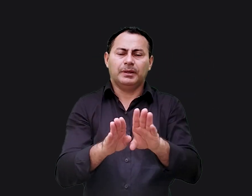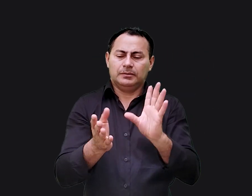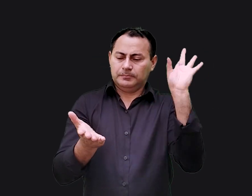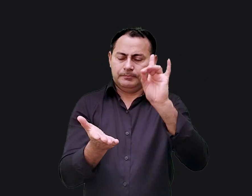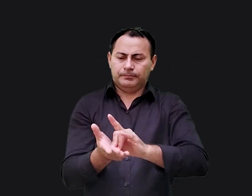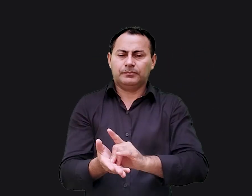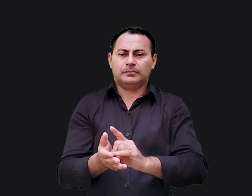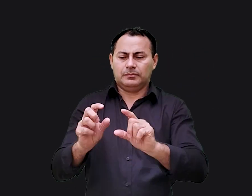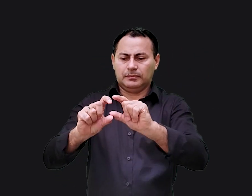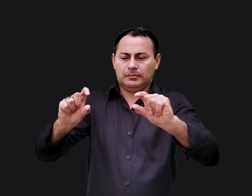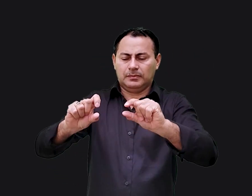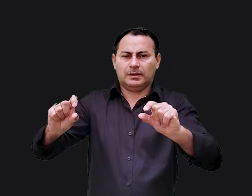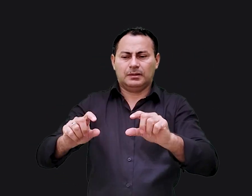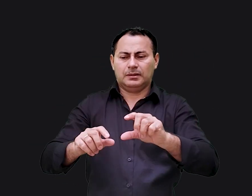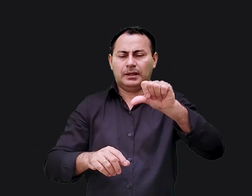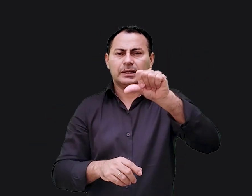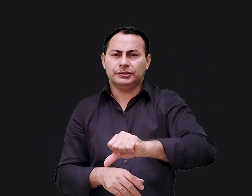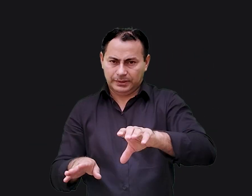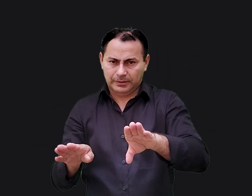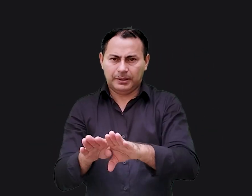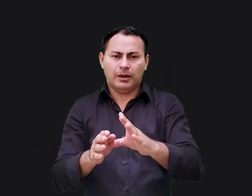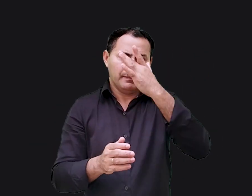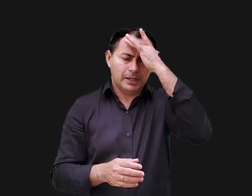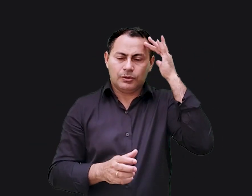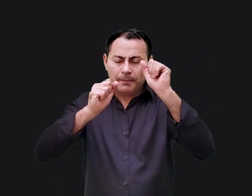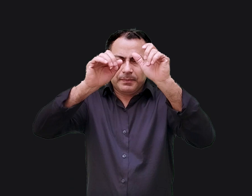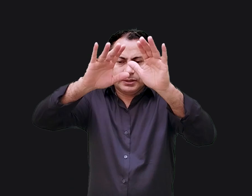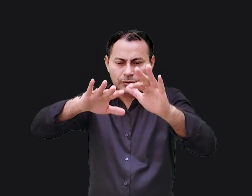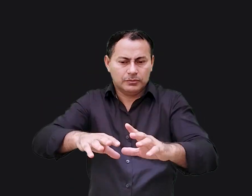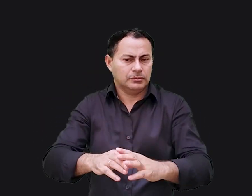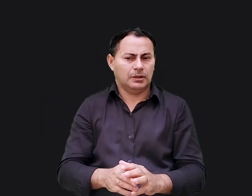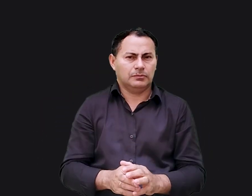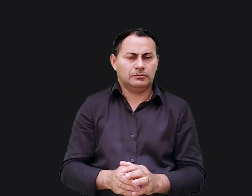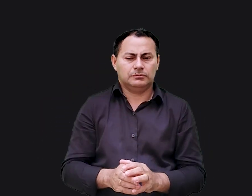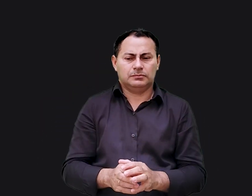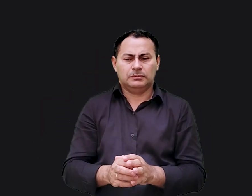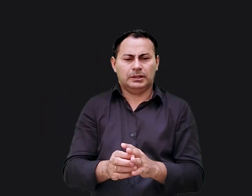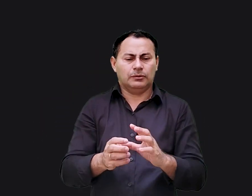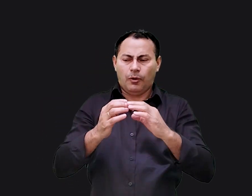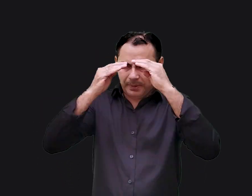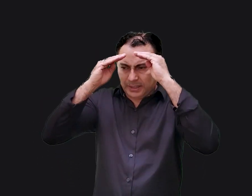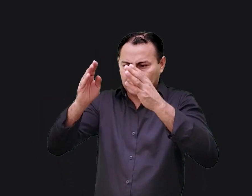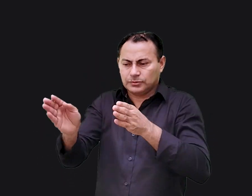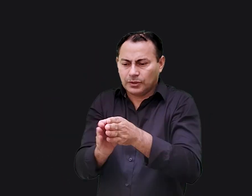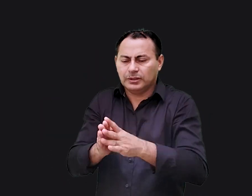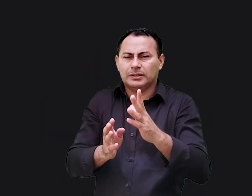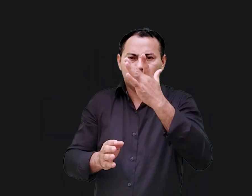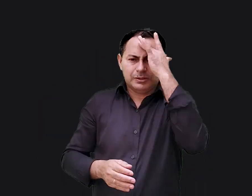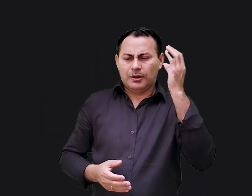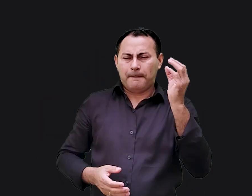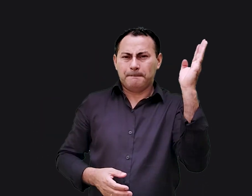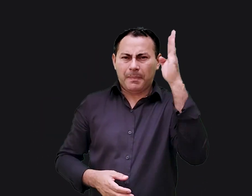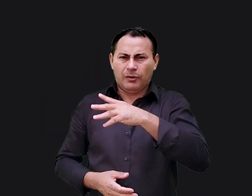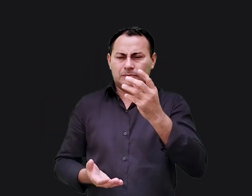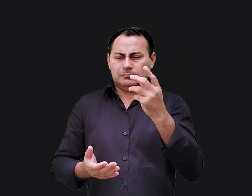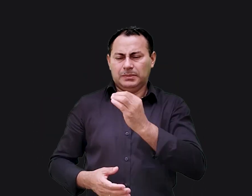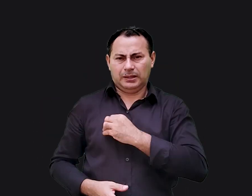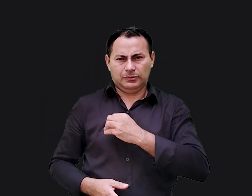também é afirmada com uma sentença negativa. O homem abençoado não segue os conselhos dos ímpios. Uma sentença negativa